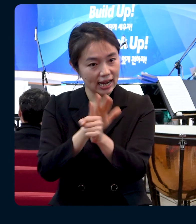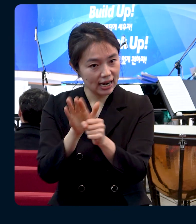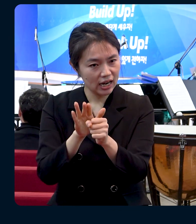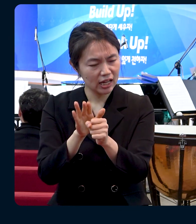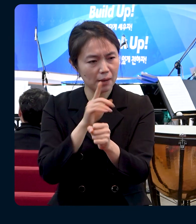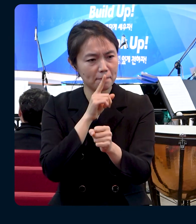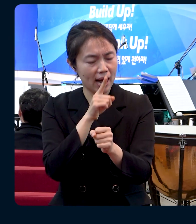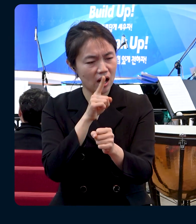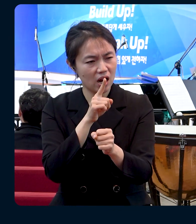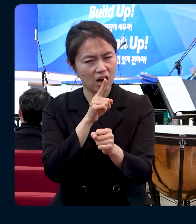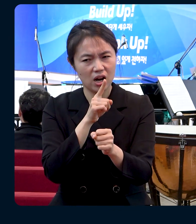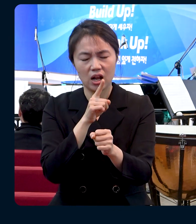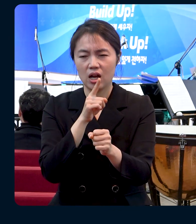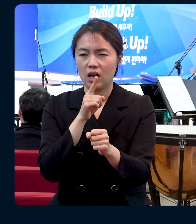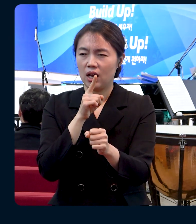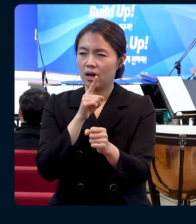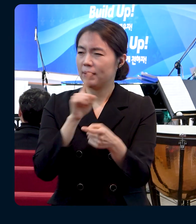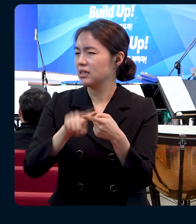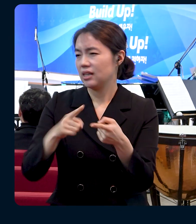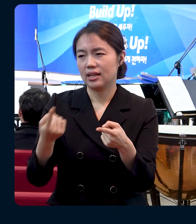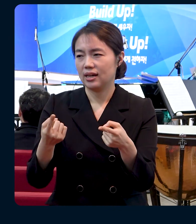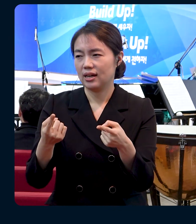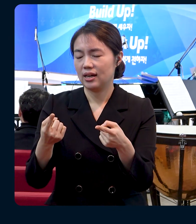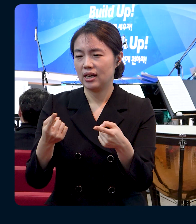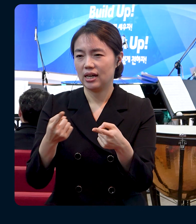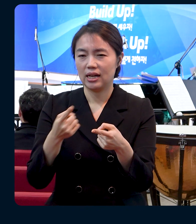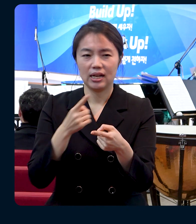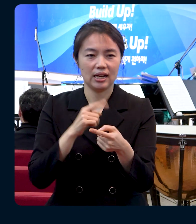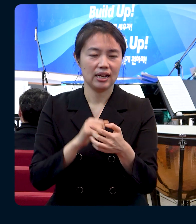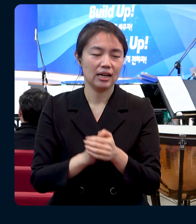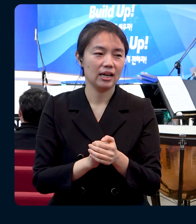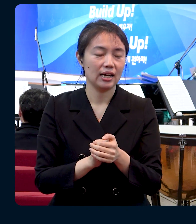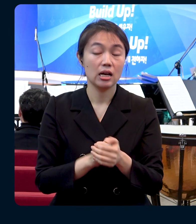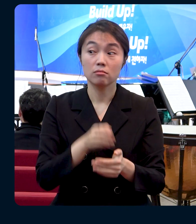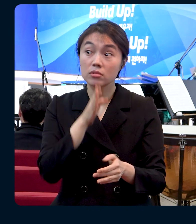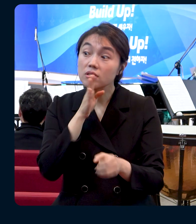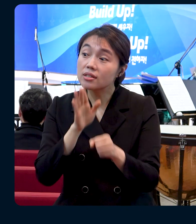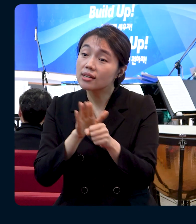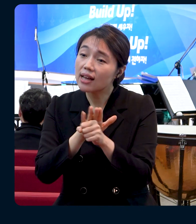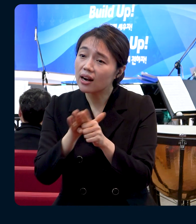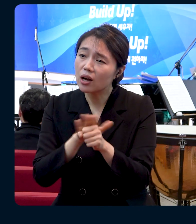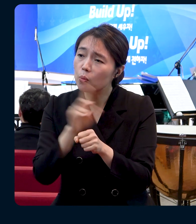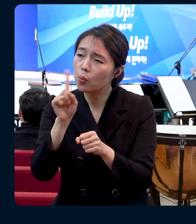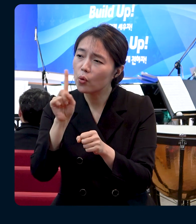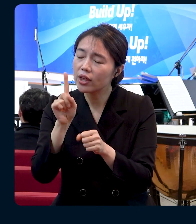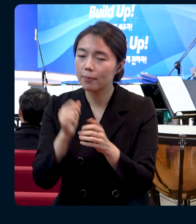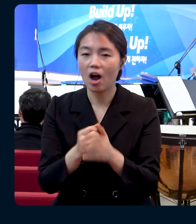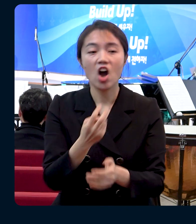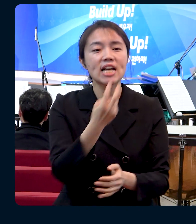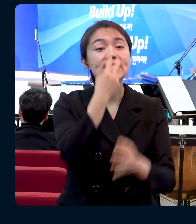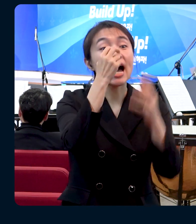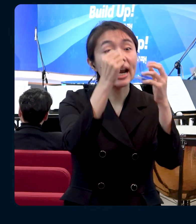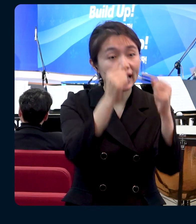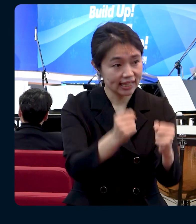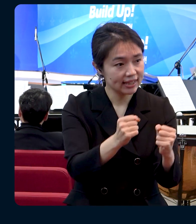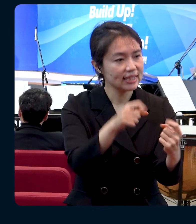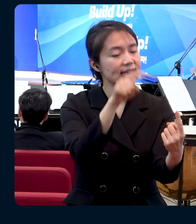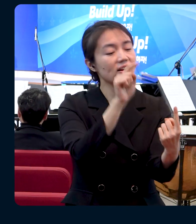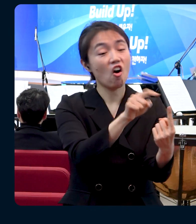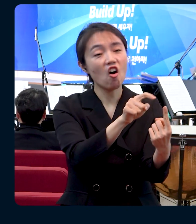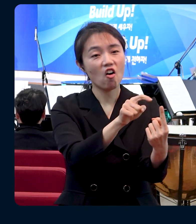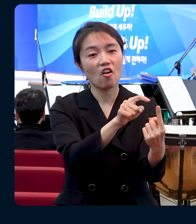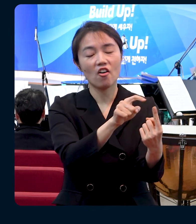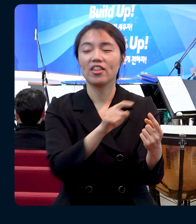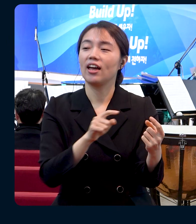사랑하라 했는데 이게 말이 안 되는 거예요. 여러분, 사랑은요, 진짜 사랑은